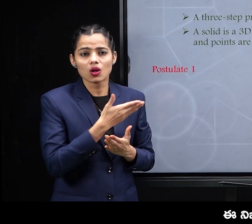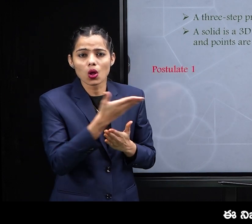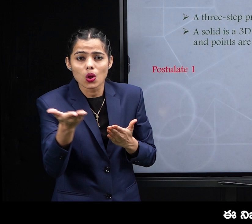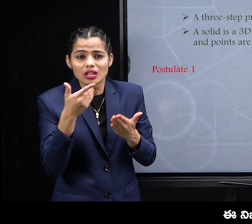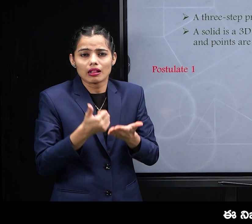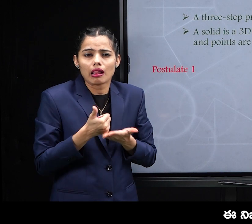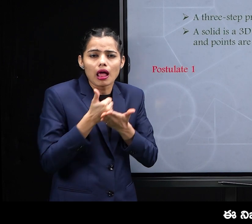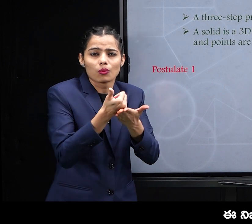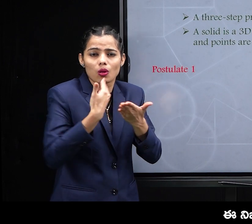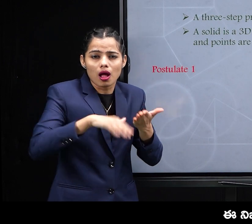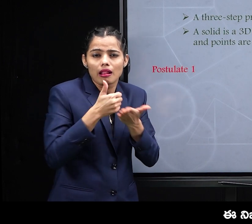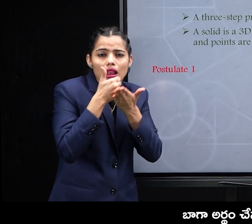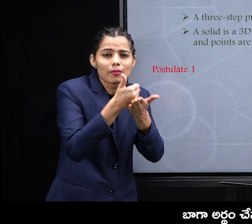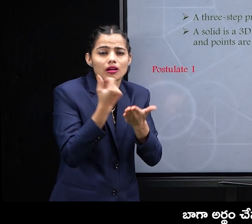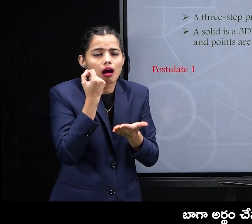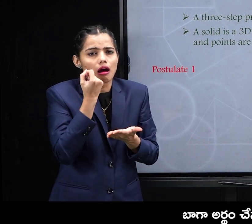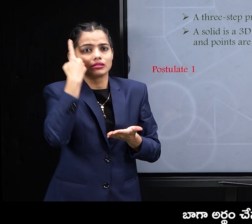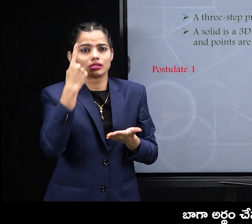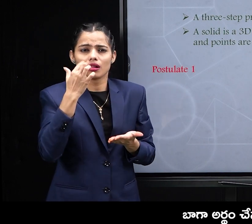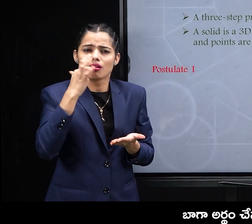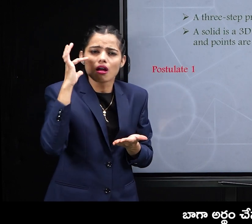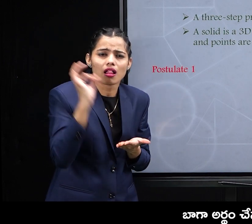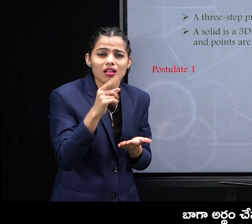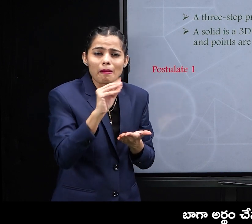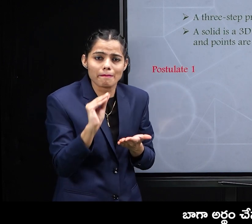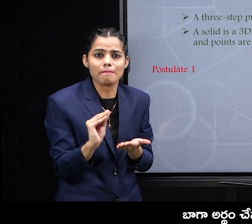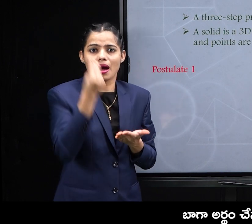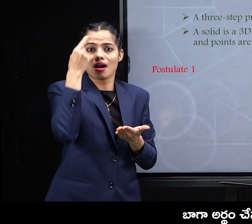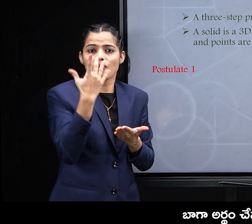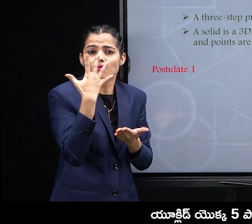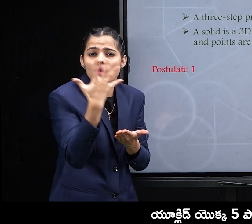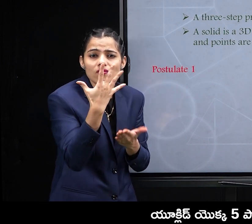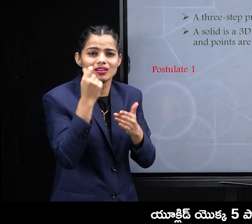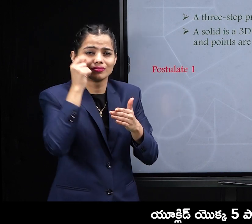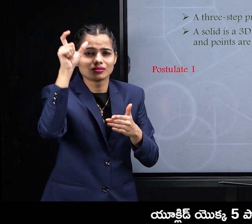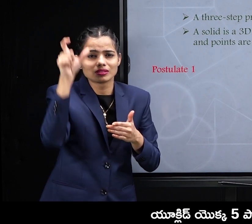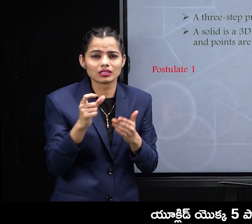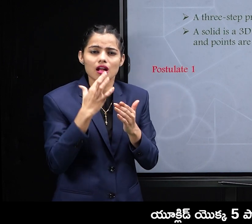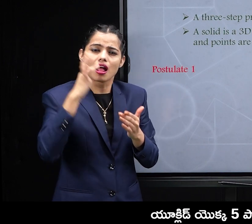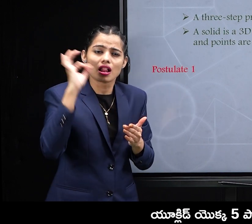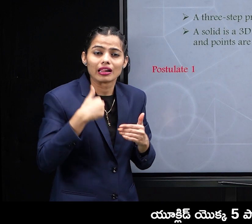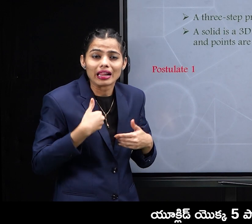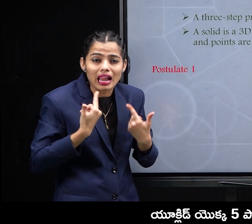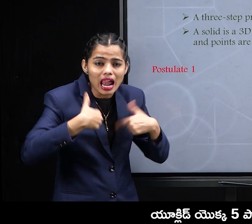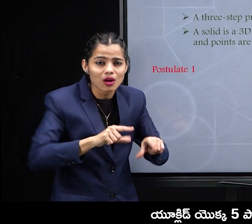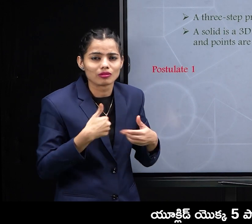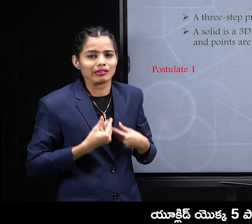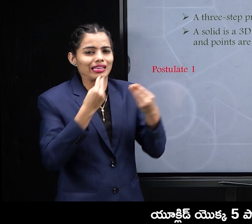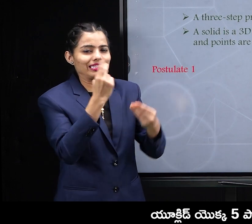निभन्दनलु पोस्टिलेट्नु बाग अर्धन्चेस्कोवड़नलों सहाय पड़ताई। यूक्लिड योक्का 5 पोस्टिलेट् उन्दे। मनम्